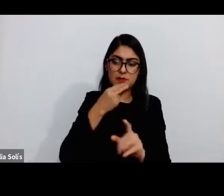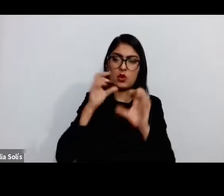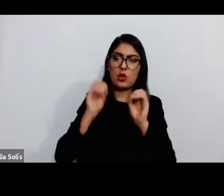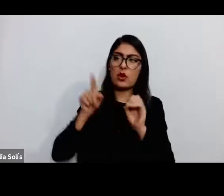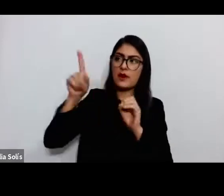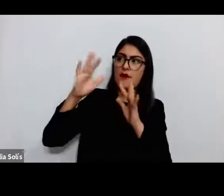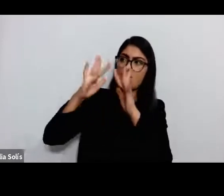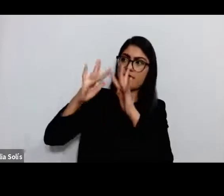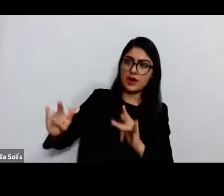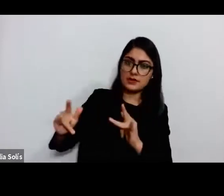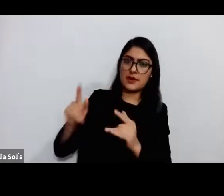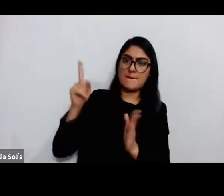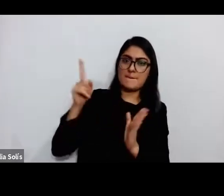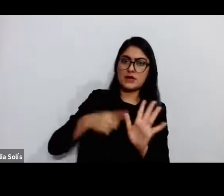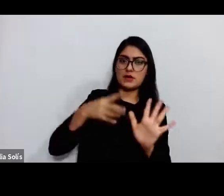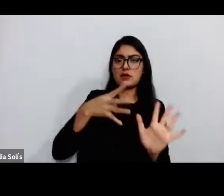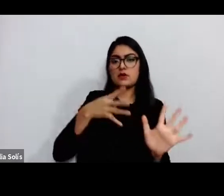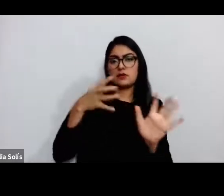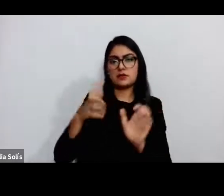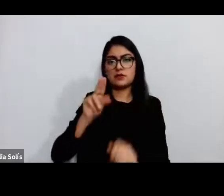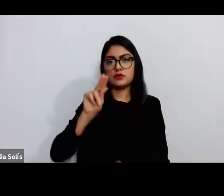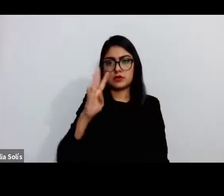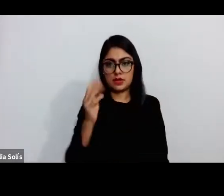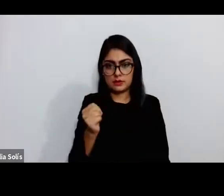1789, aunque estaban, digamos, enfocadas